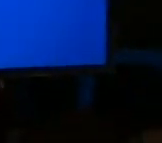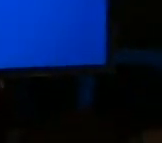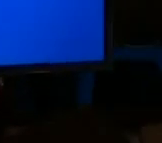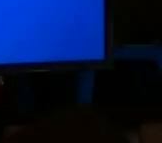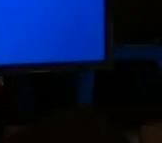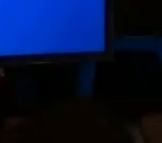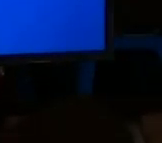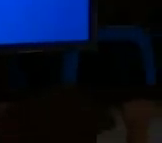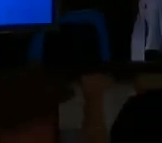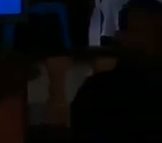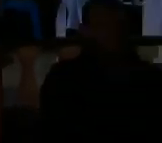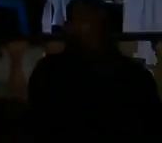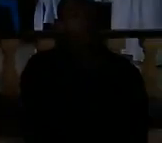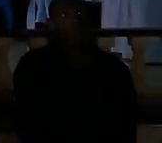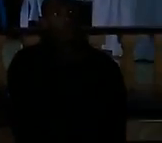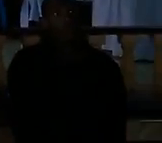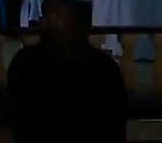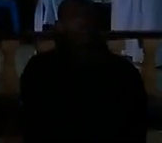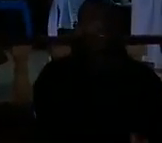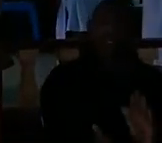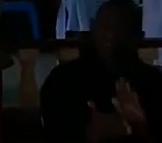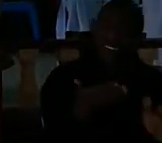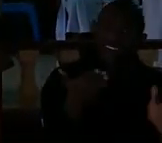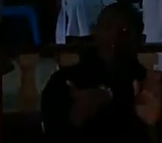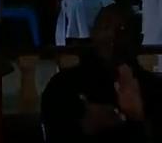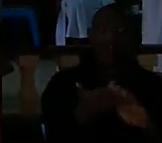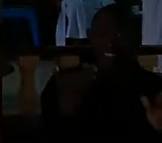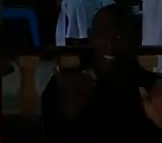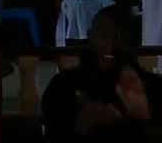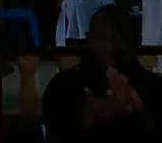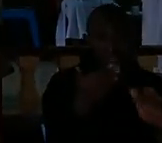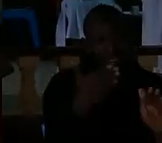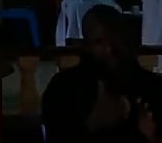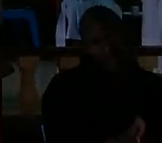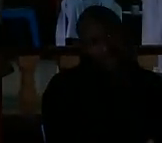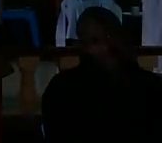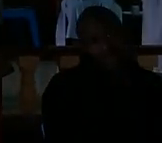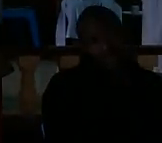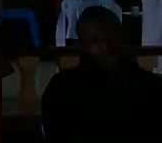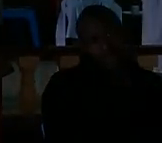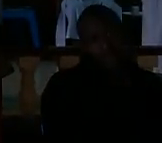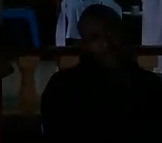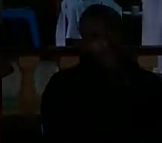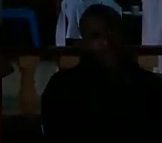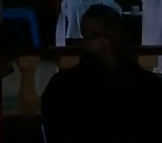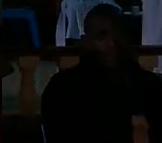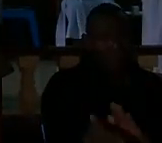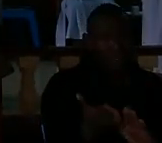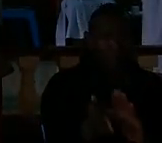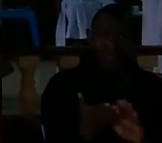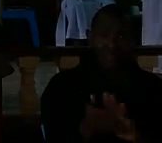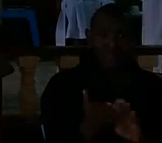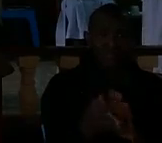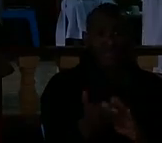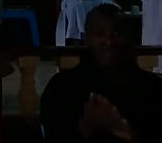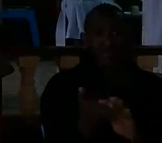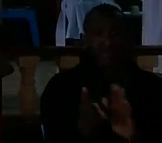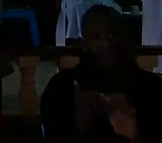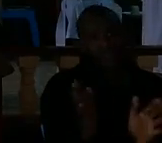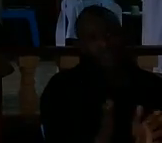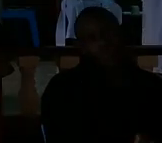wa tene na tene ithe wa muthamaki wa thayu tugicoka na tukihuruka ni utu